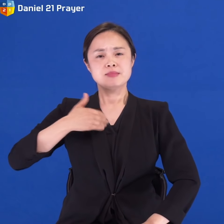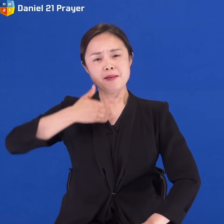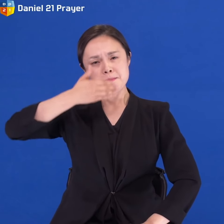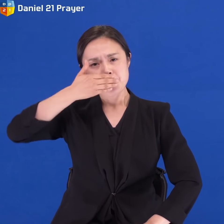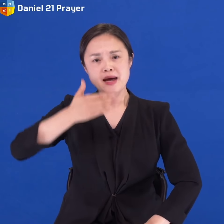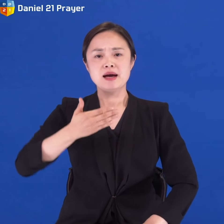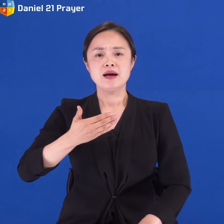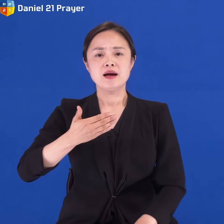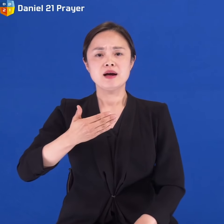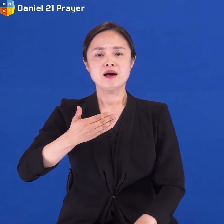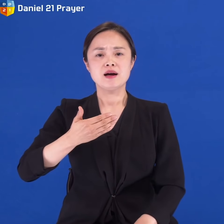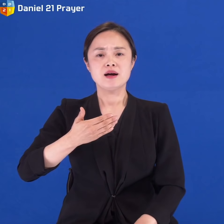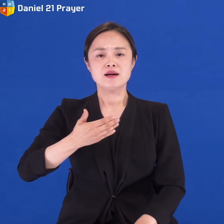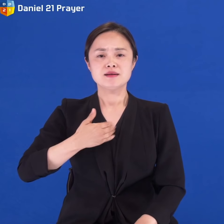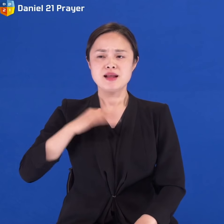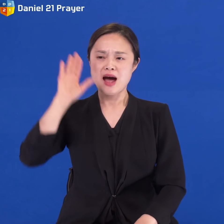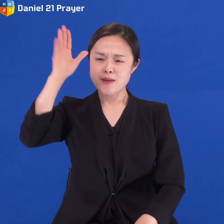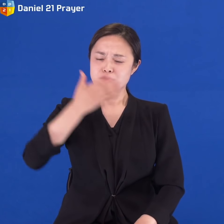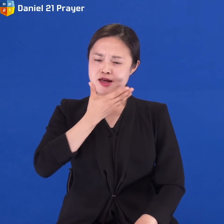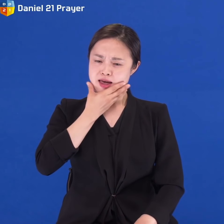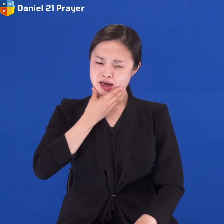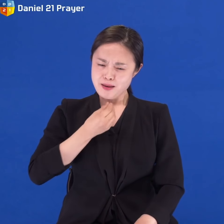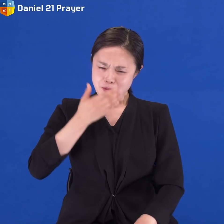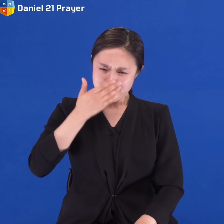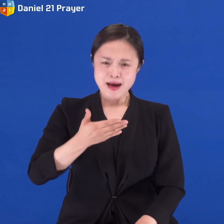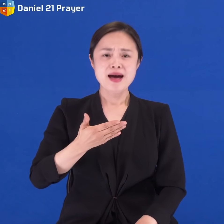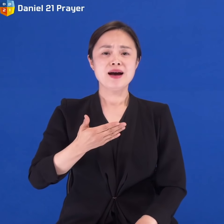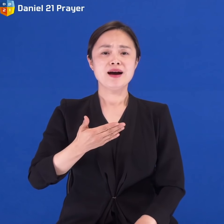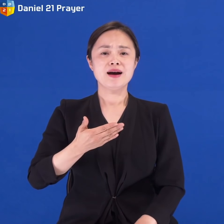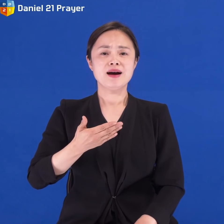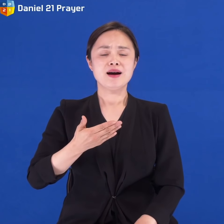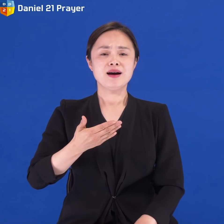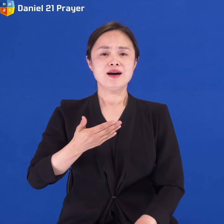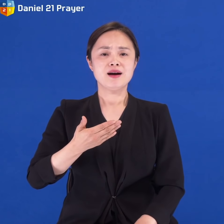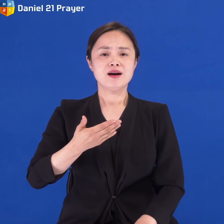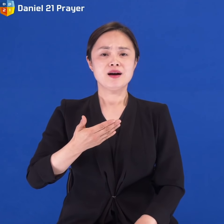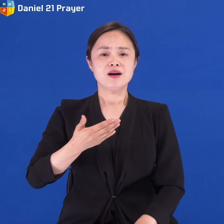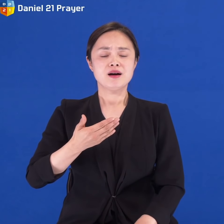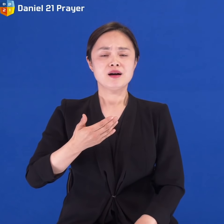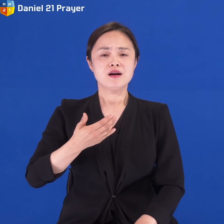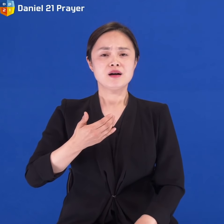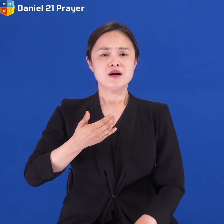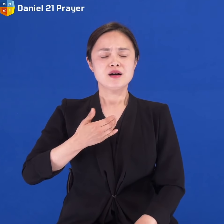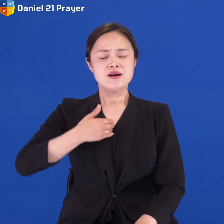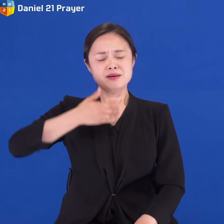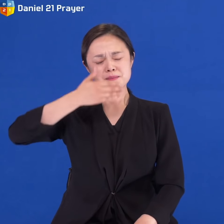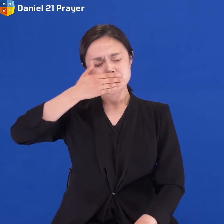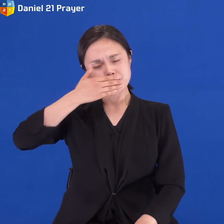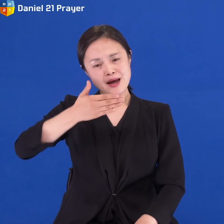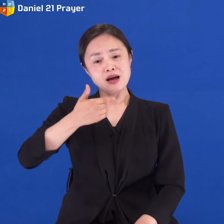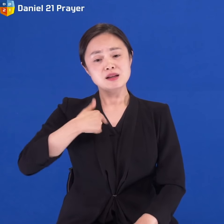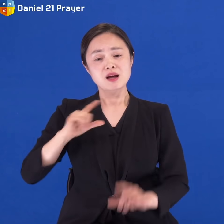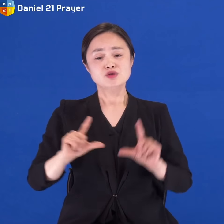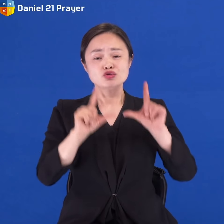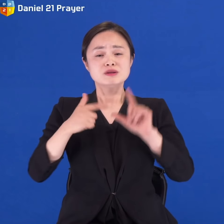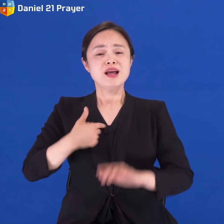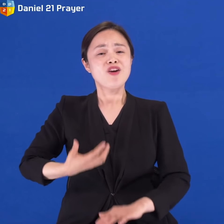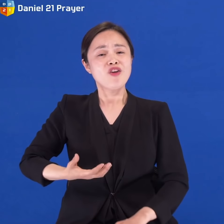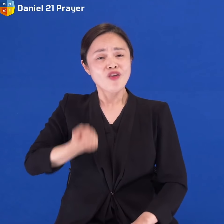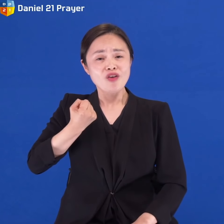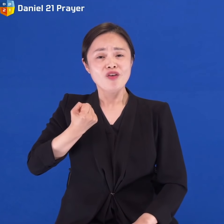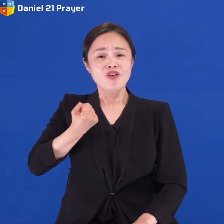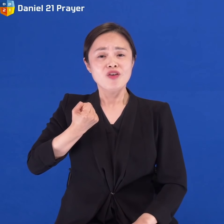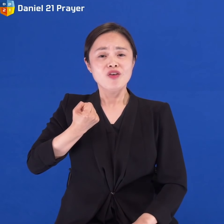자기의 행복을 보장해 줄 것처럼 나는 할 수 있다라고 외쳤던, 내가 주인이었던 삶을 저는